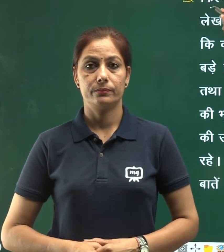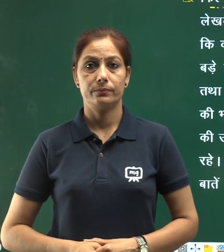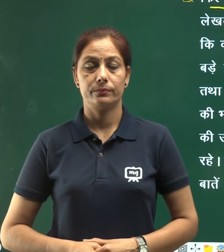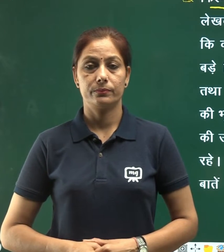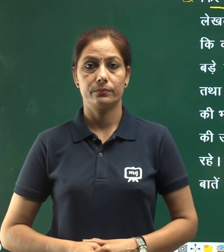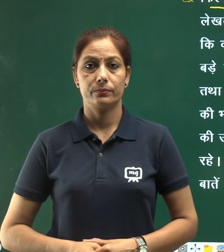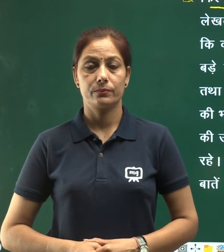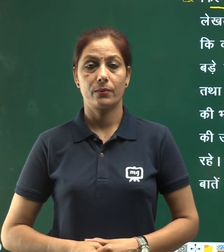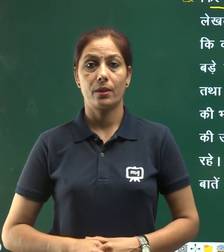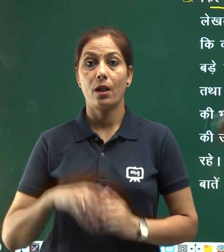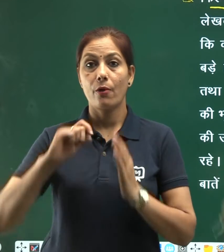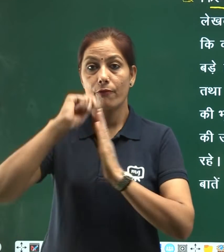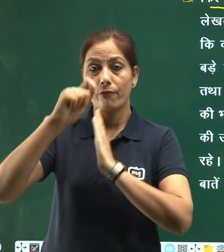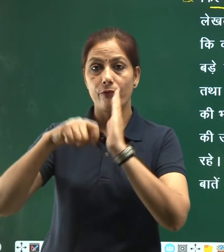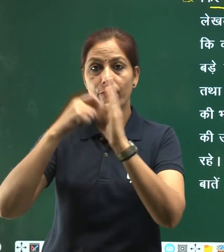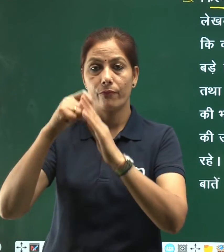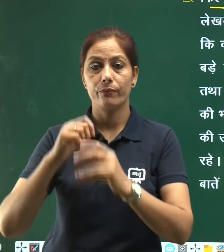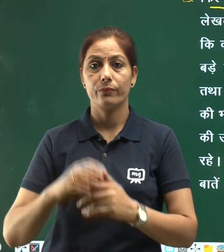फिल्म की शूटिंग